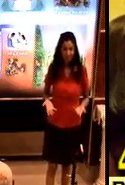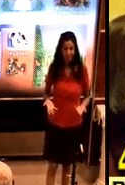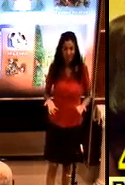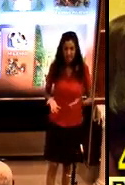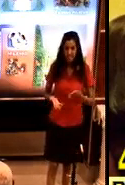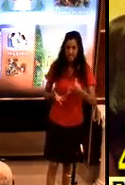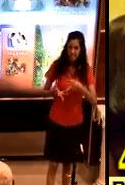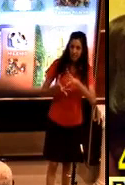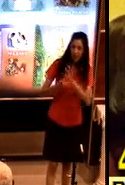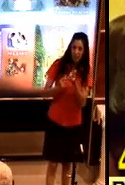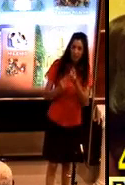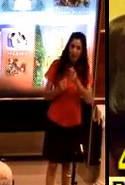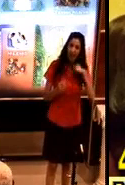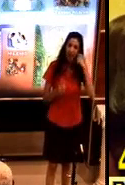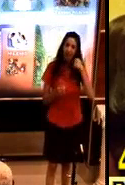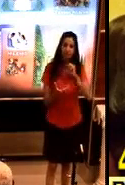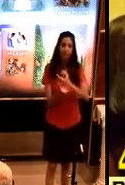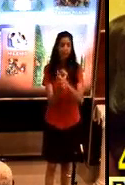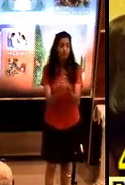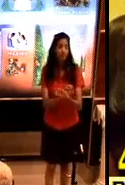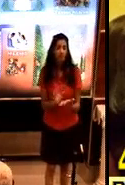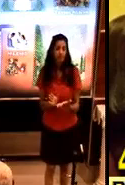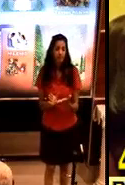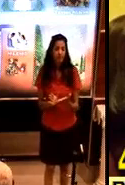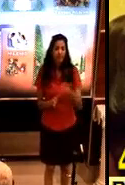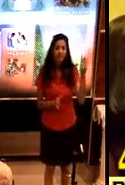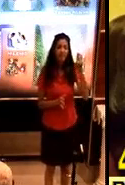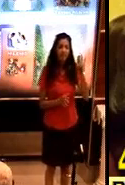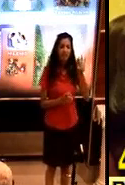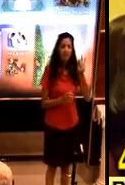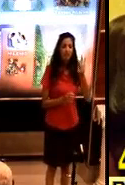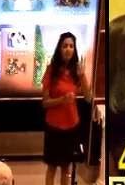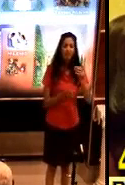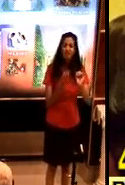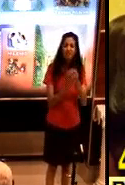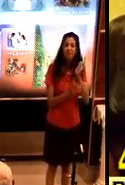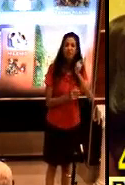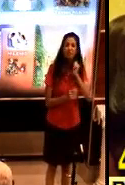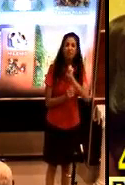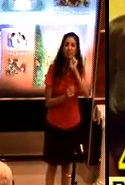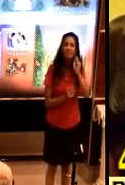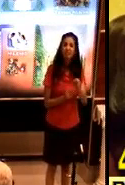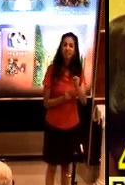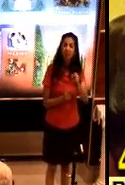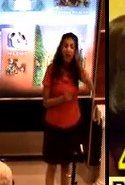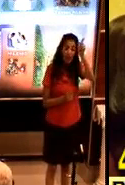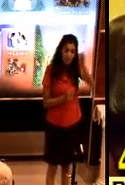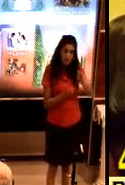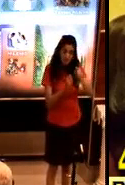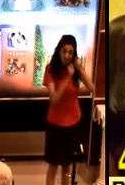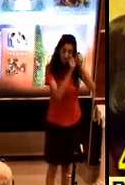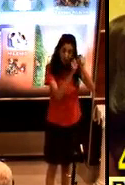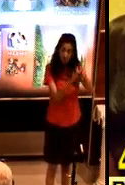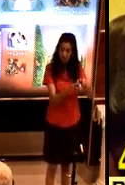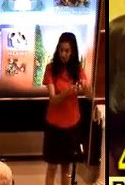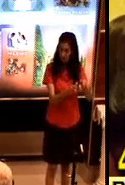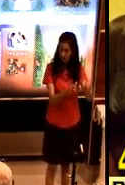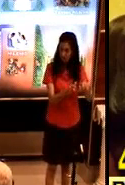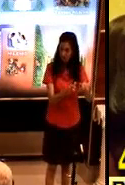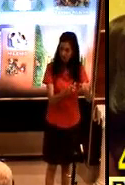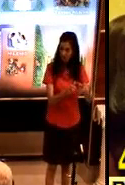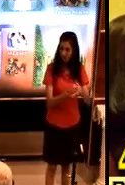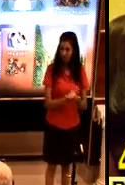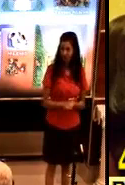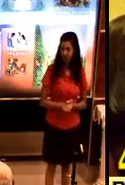Porque Dios creó el sábado ¿para quién? Para el hombre, hermanos. Eso dice el mandamiento de Dios. Ahora